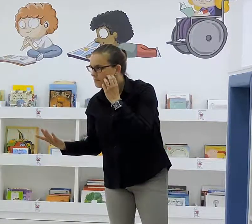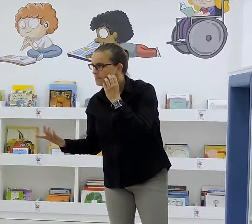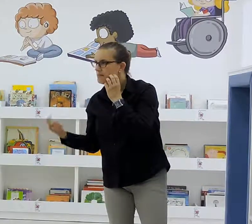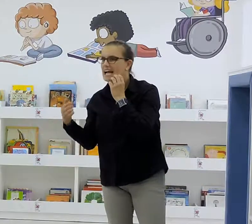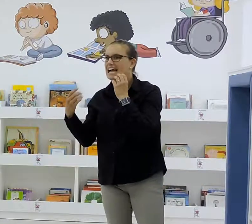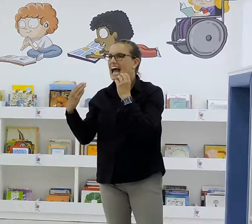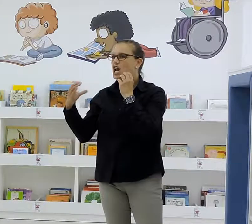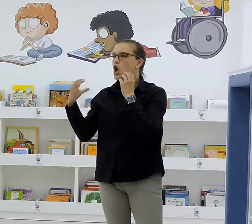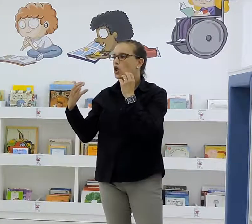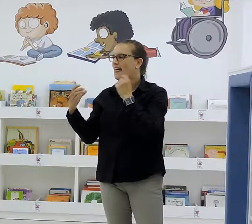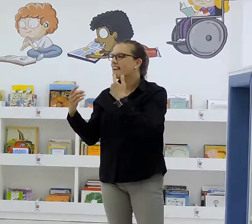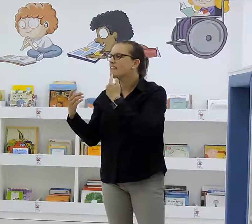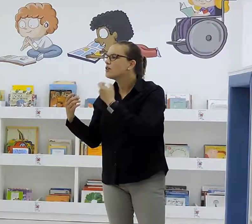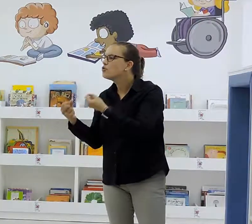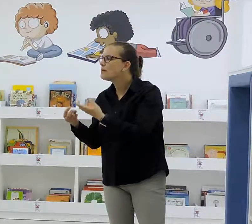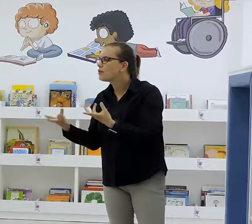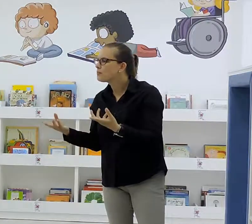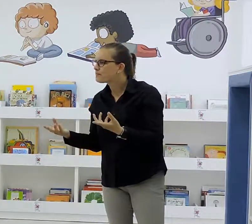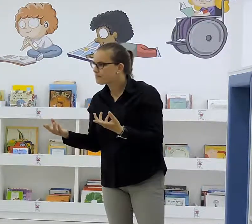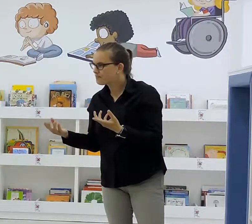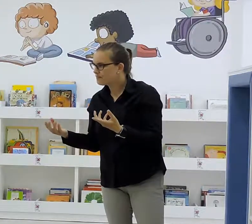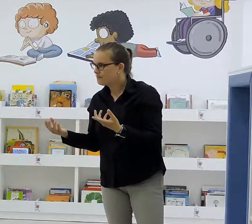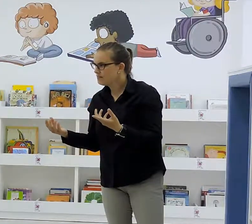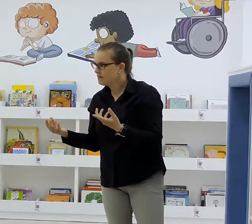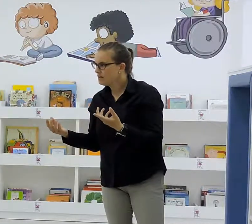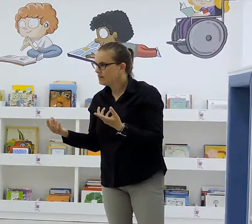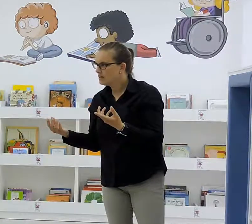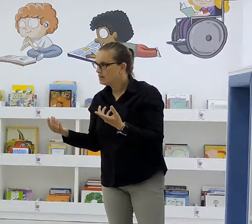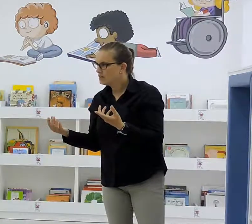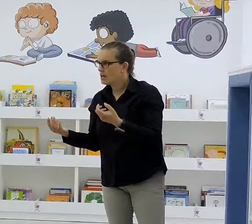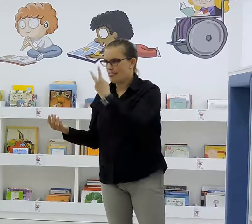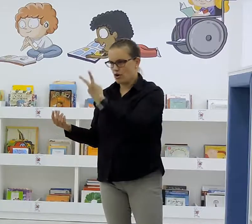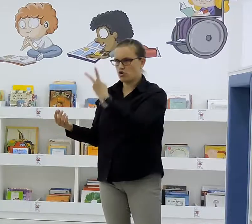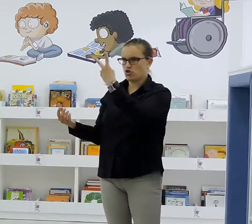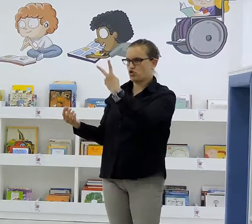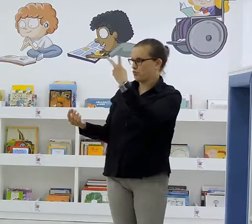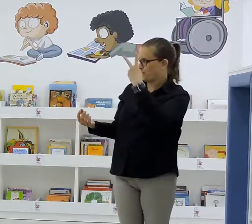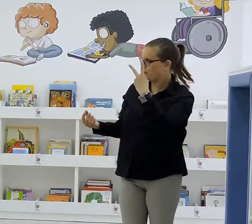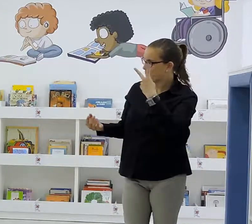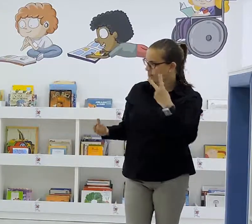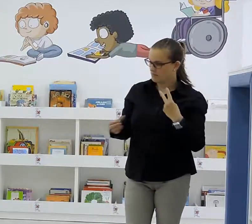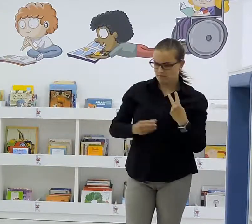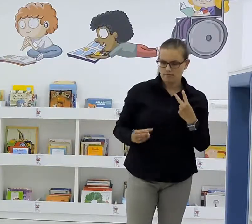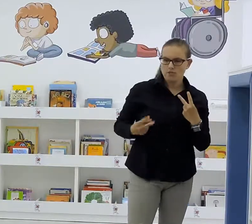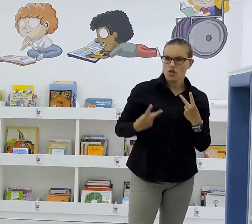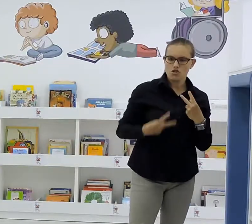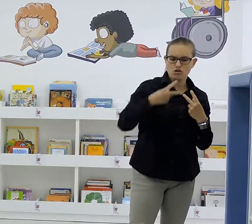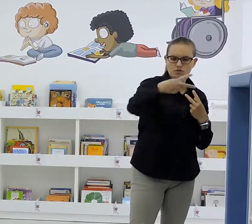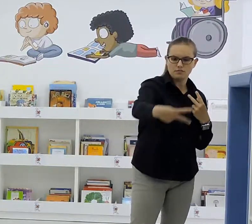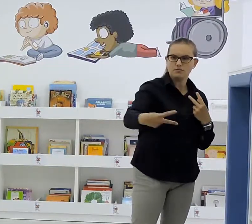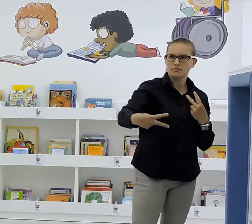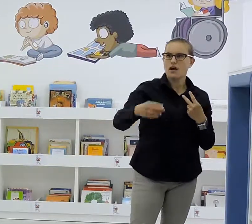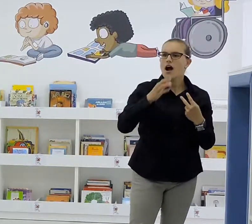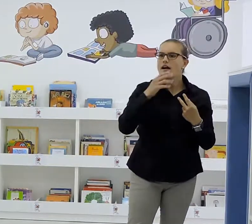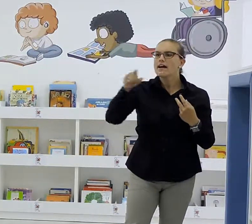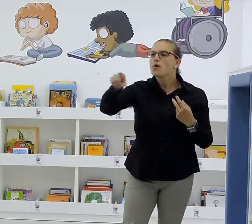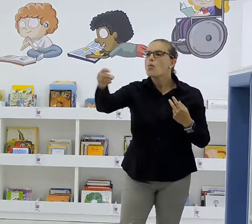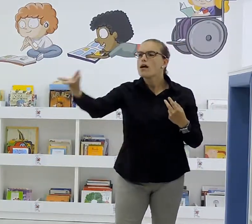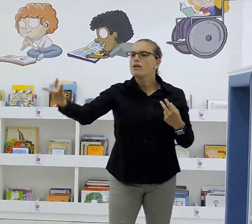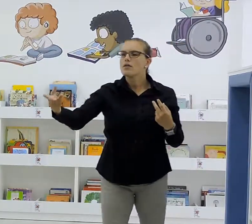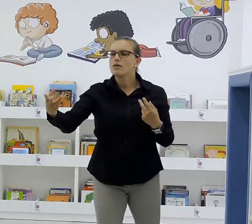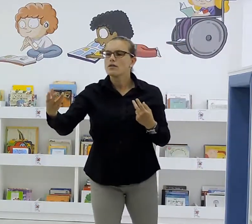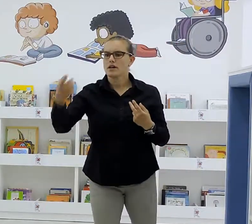Carlota, venga, ayúdame. ¿Qué número queremos? ¿Cuál te gusta? El 2. Encima del 2, ese niño, ¿cuál